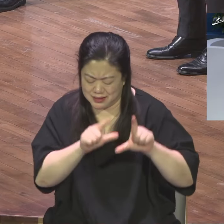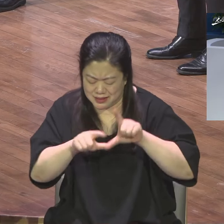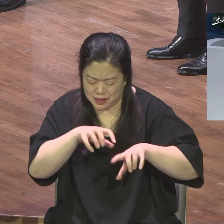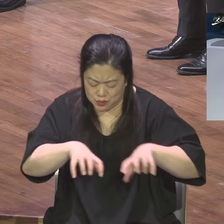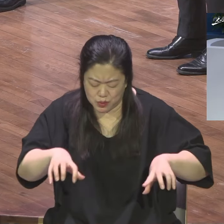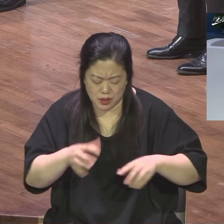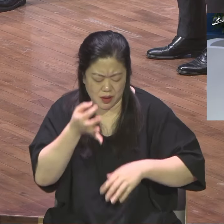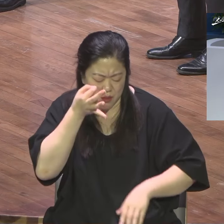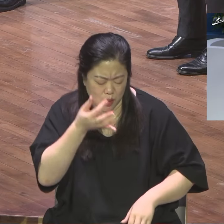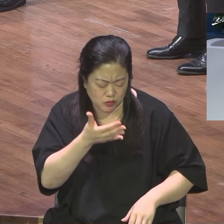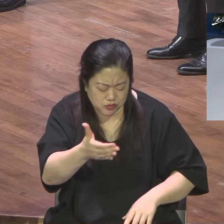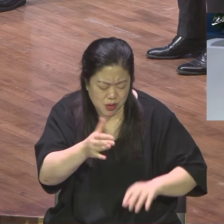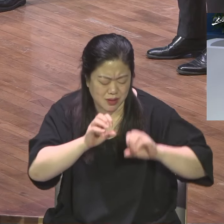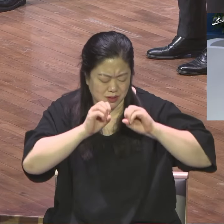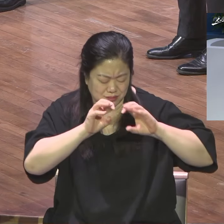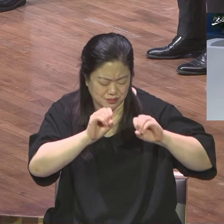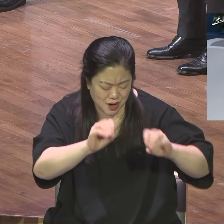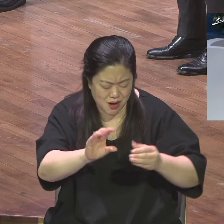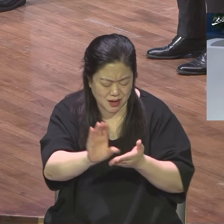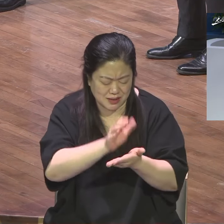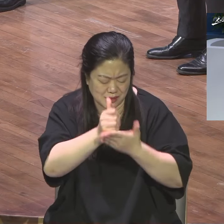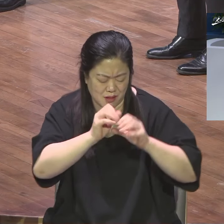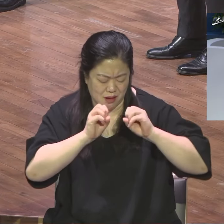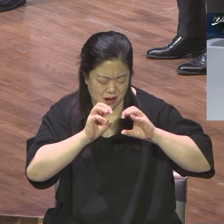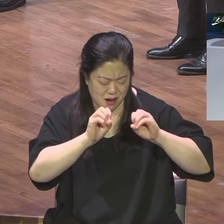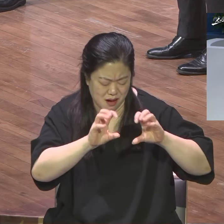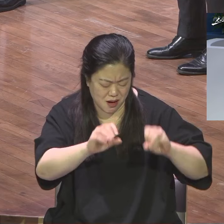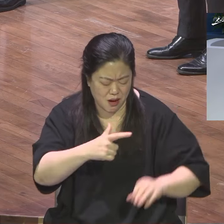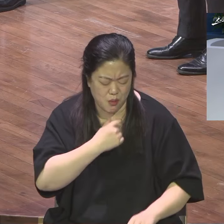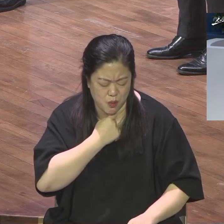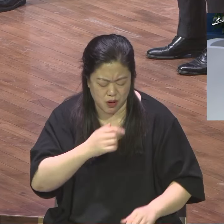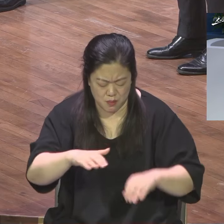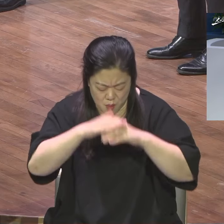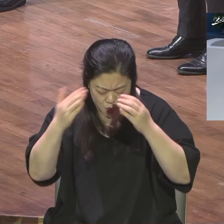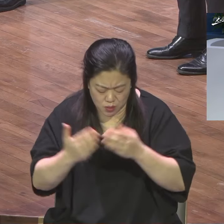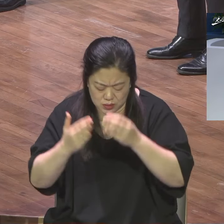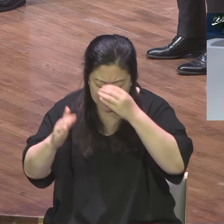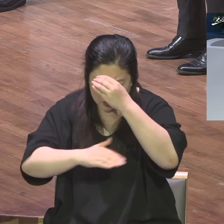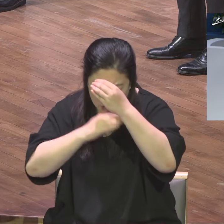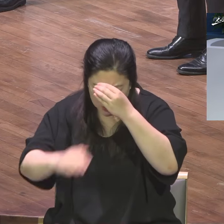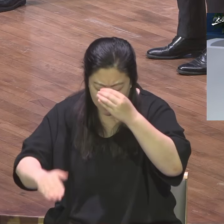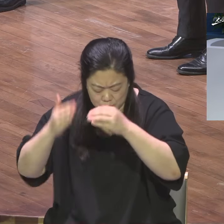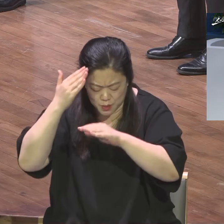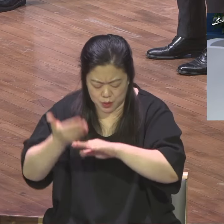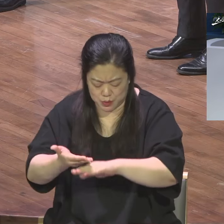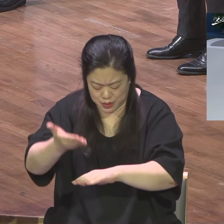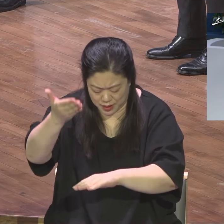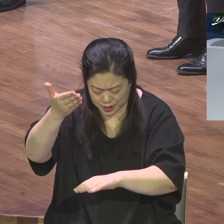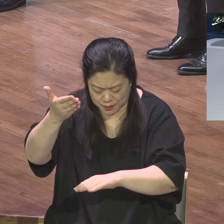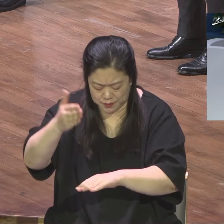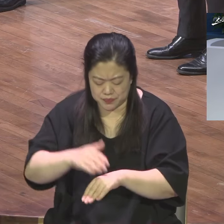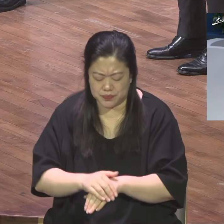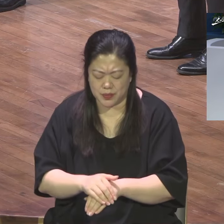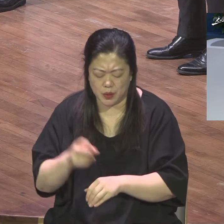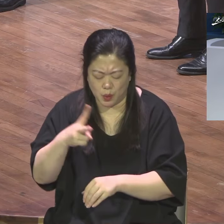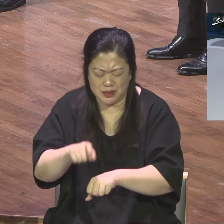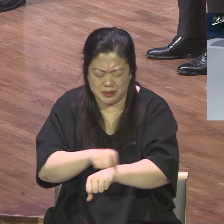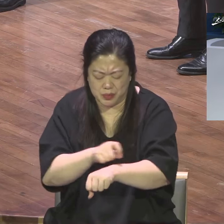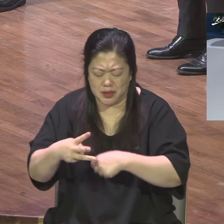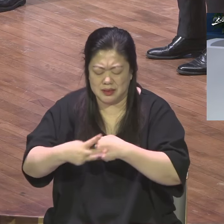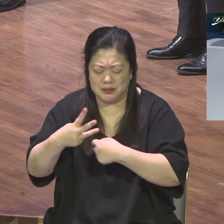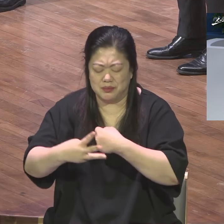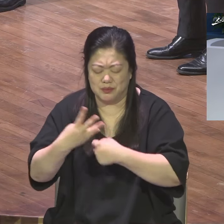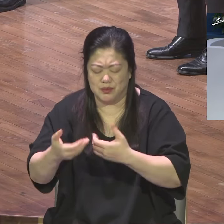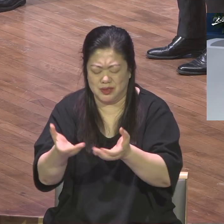적용하면서 그리스도의 절대 망대를 세우기를 원하는 예언의 모든 성도님들 머리 위에 사랑하는 렘넌트들 머리